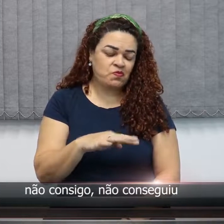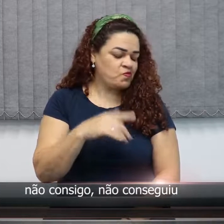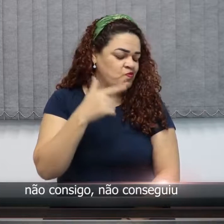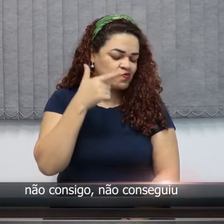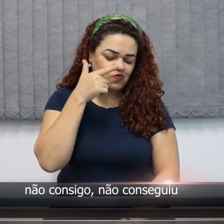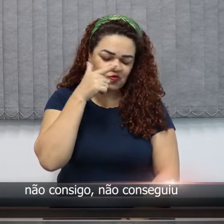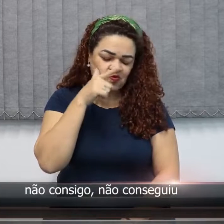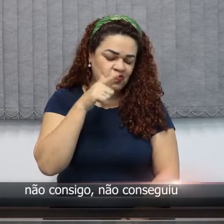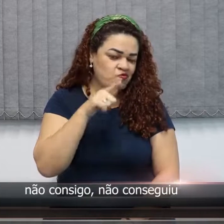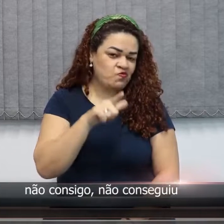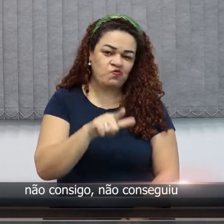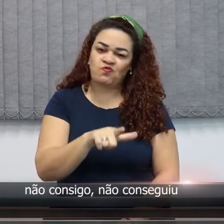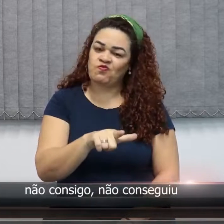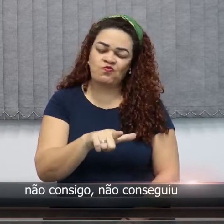consigo, não conseguiu,